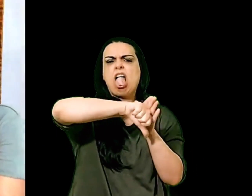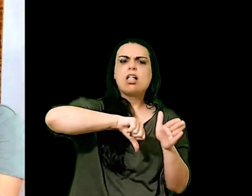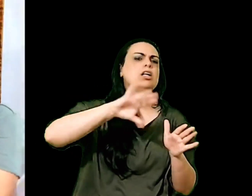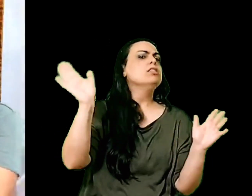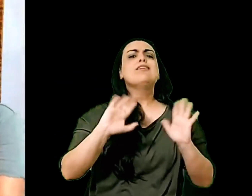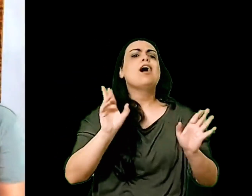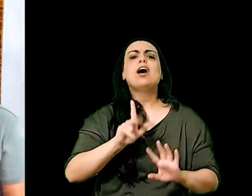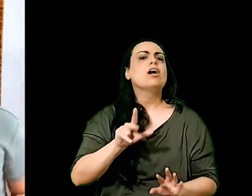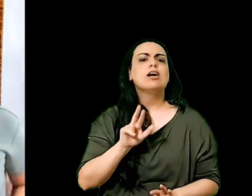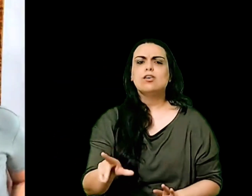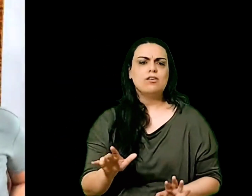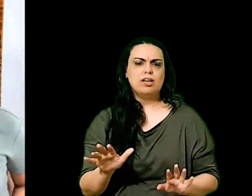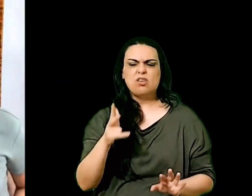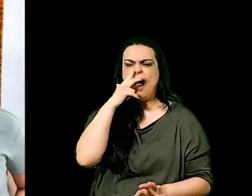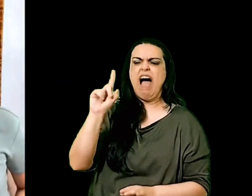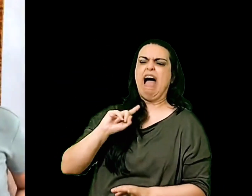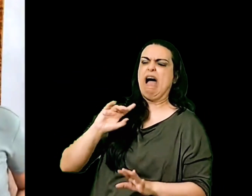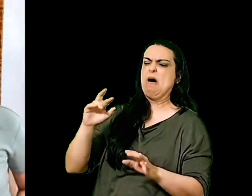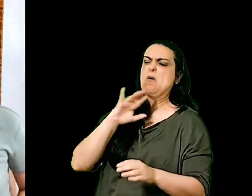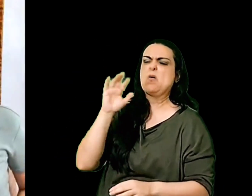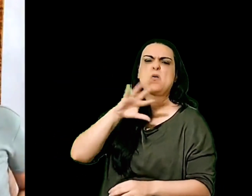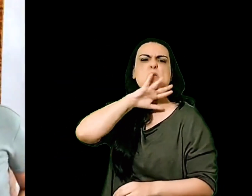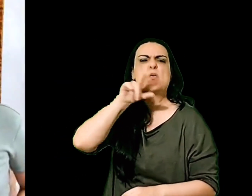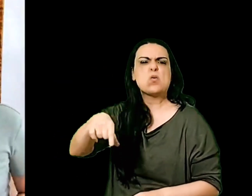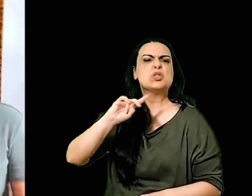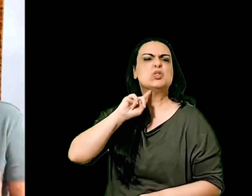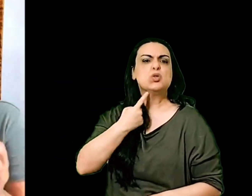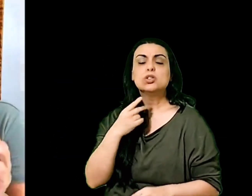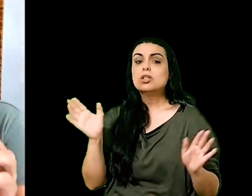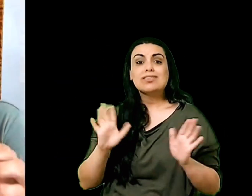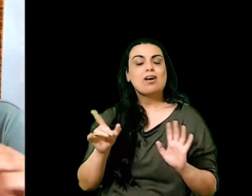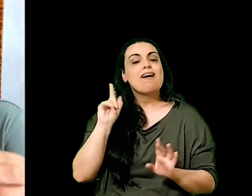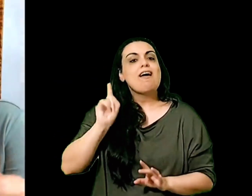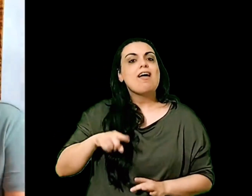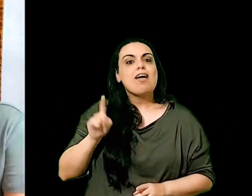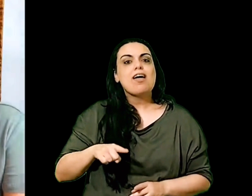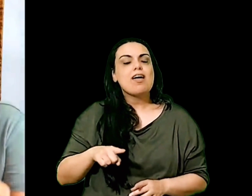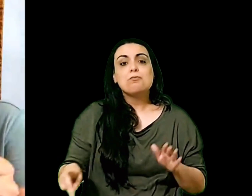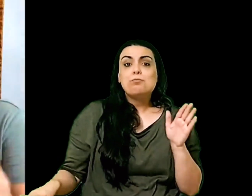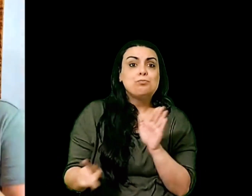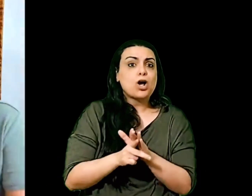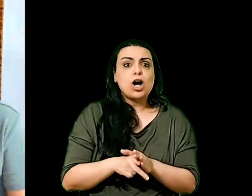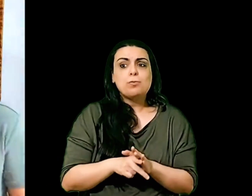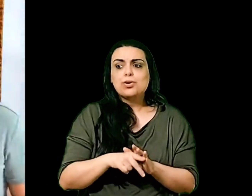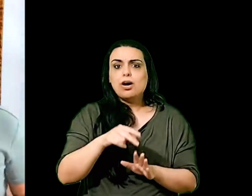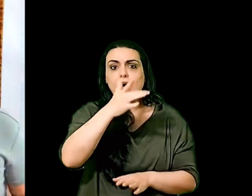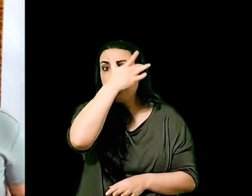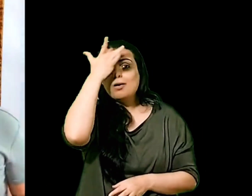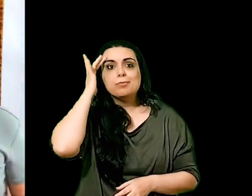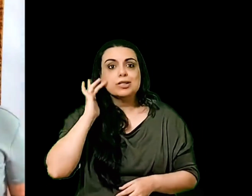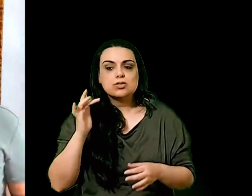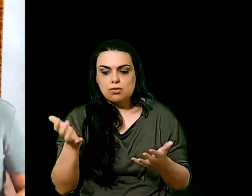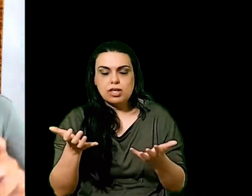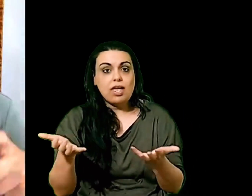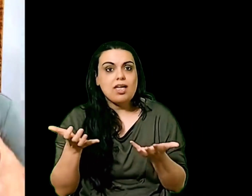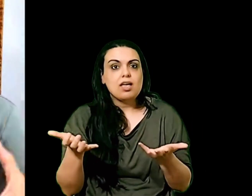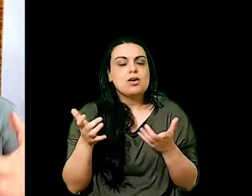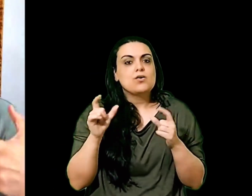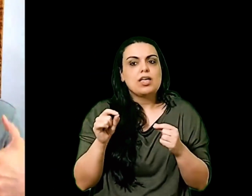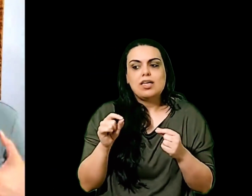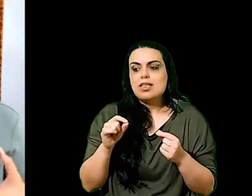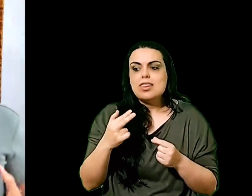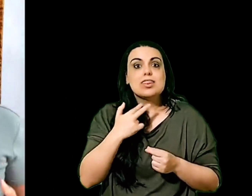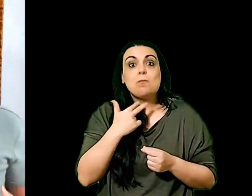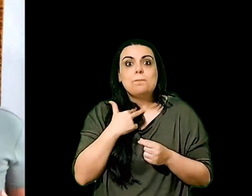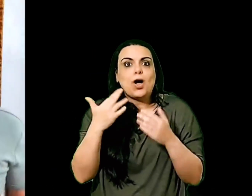imoral, leviana, sem vergonha. Não é, gente, não é. Até porque são mecanismos de autossabotagem. Então, para